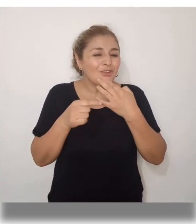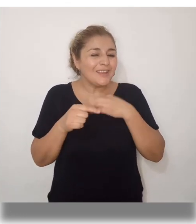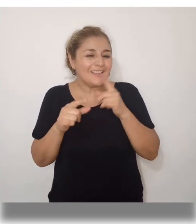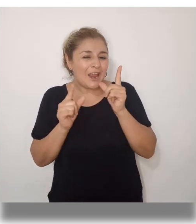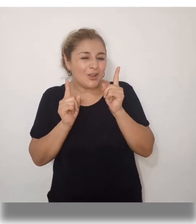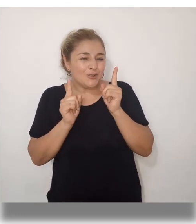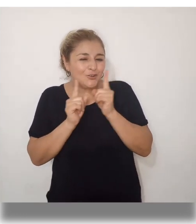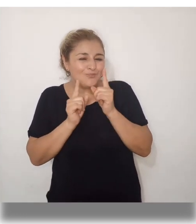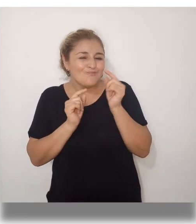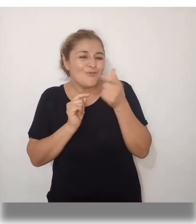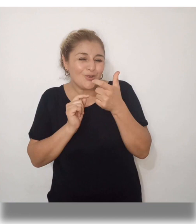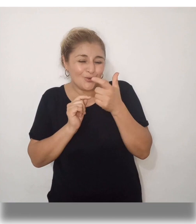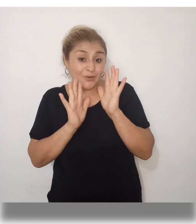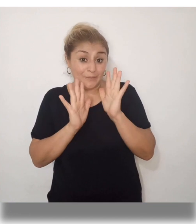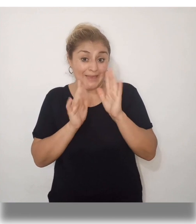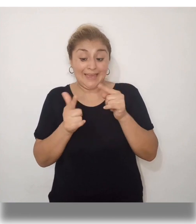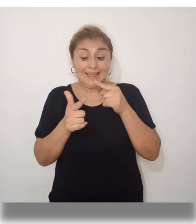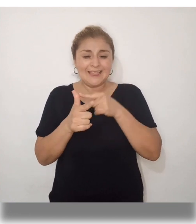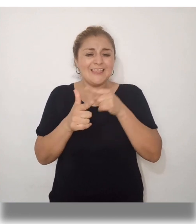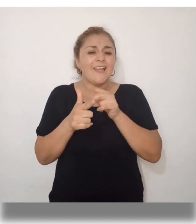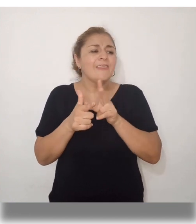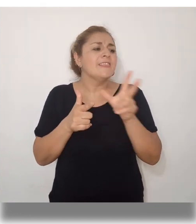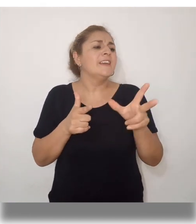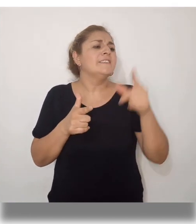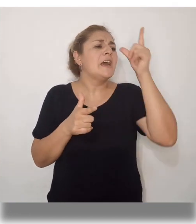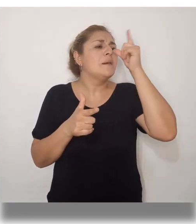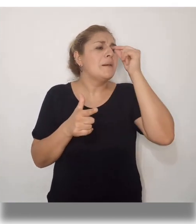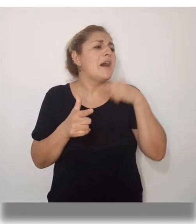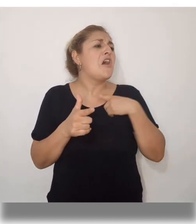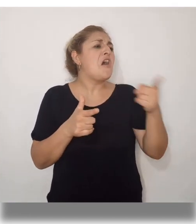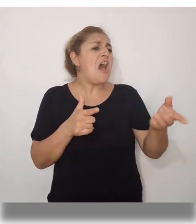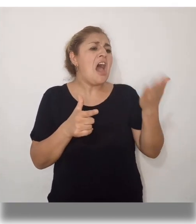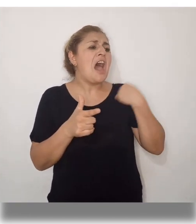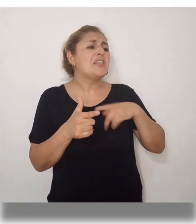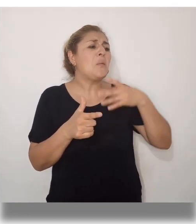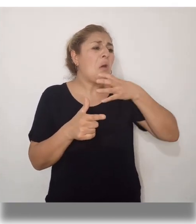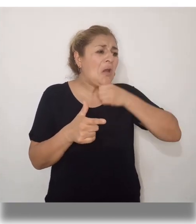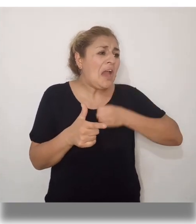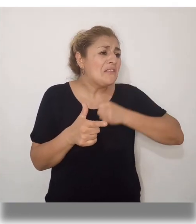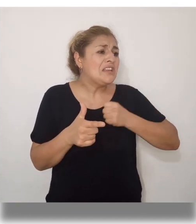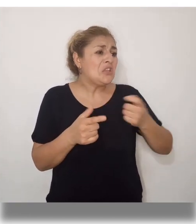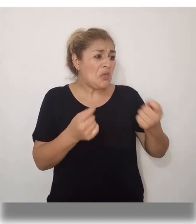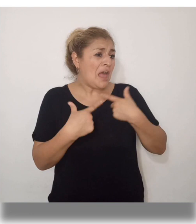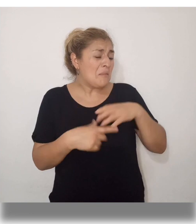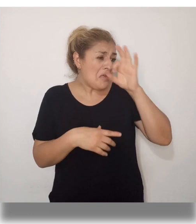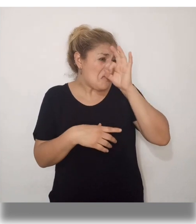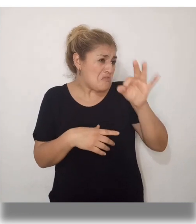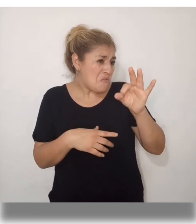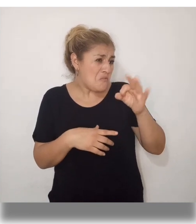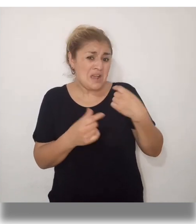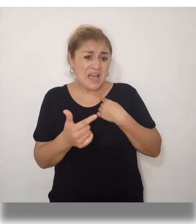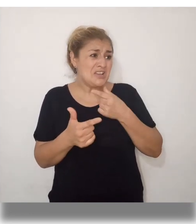mira lo que dice nunca me has dado ni un cabrito para gozarme con mis amigos